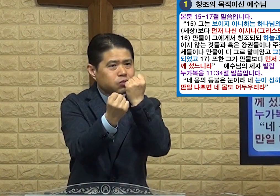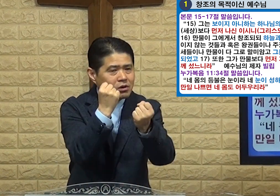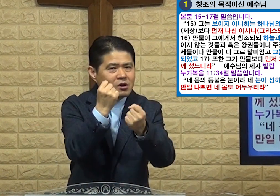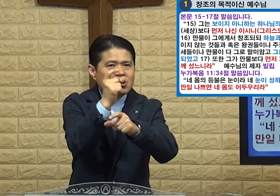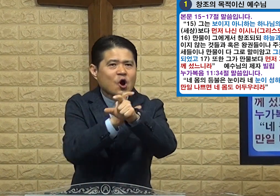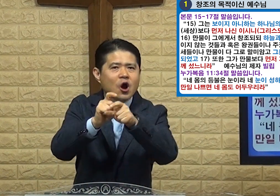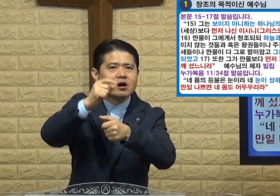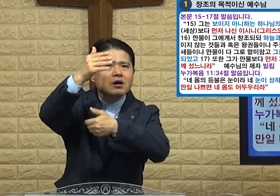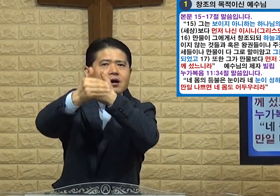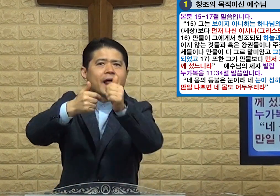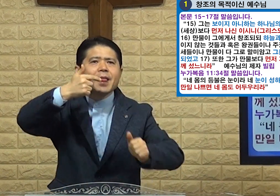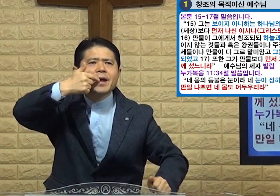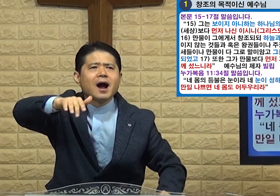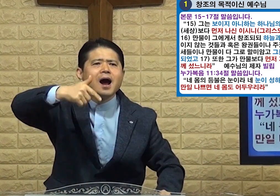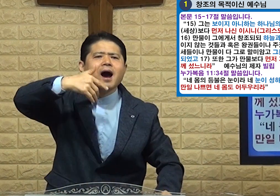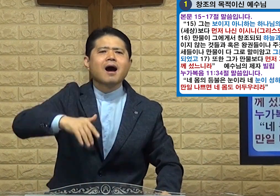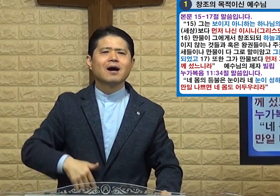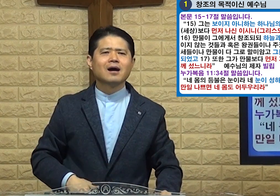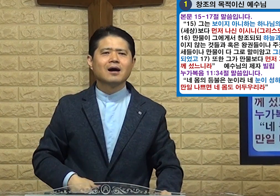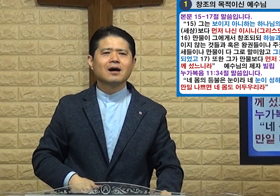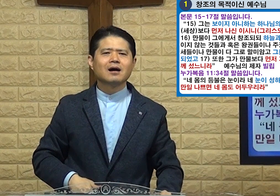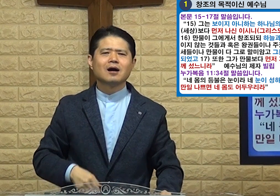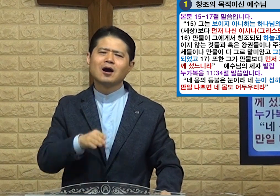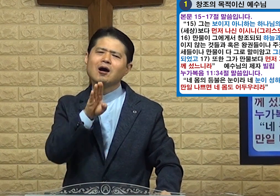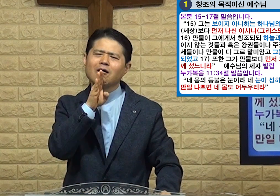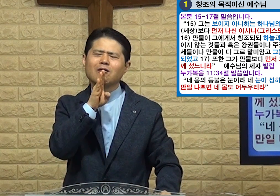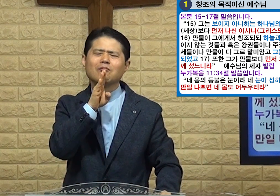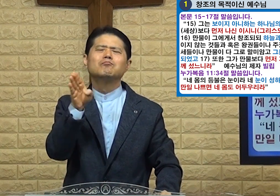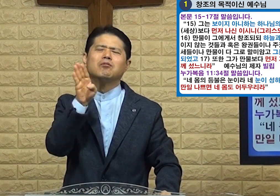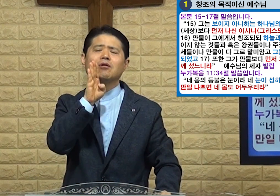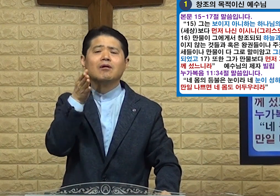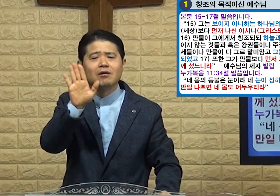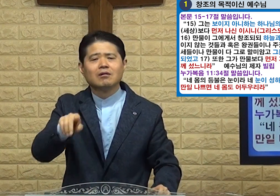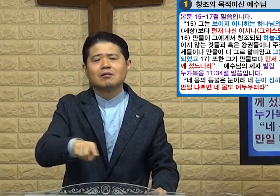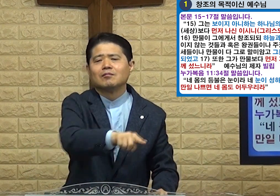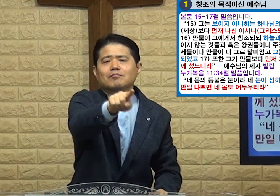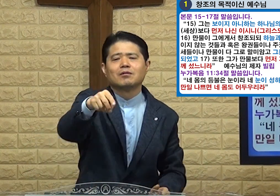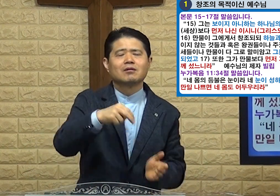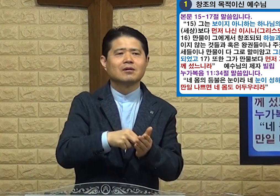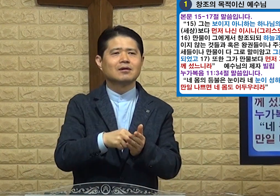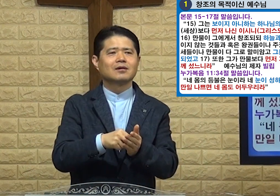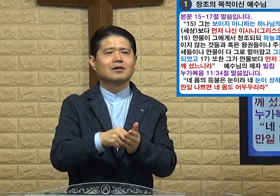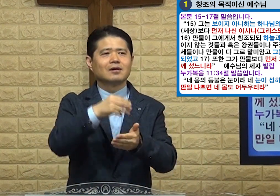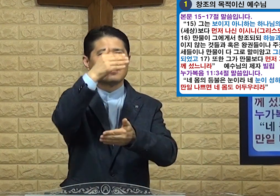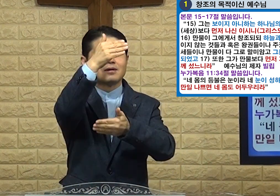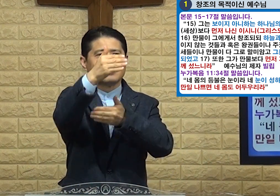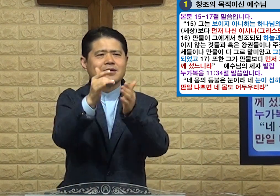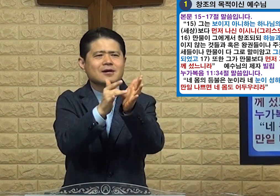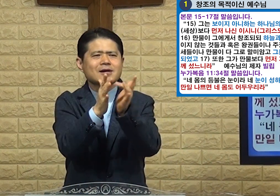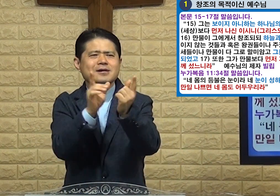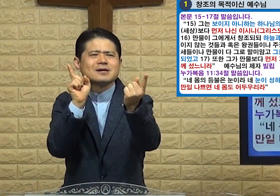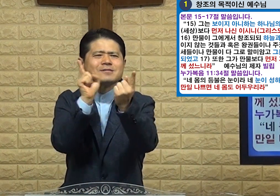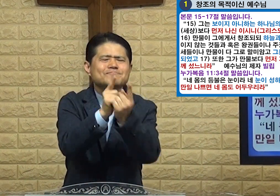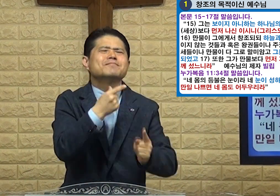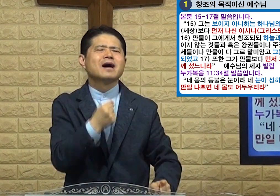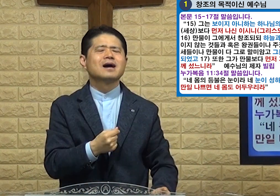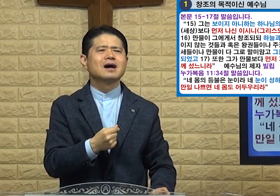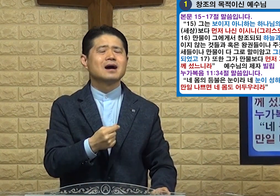예수님을 만났음에도 불구하고 아버지가 부족하다며 여기는 것이 빌립이었지만 예수님을